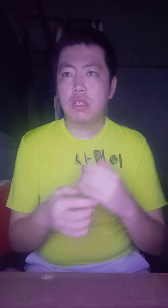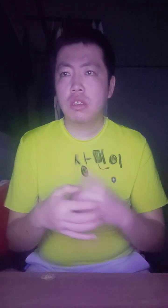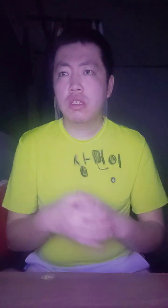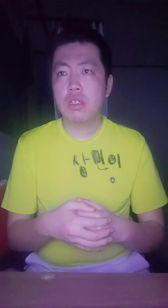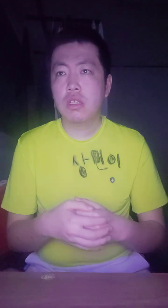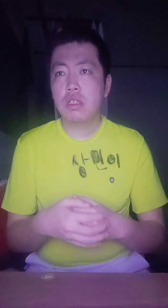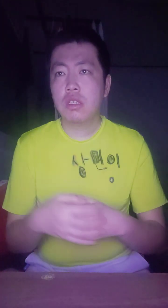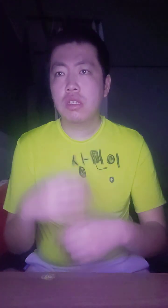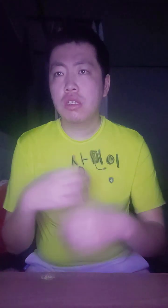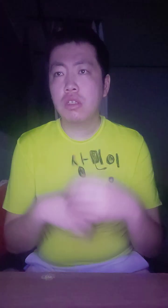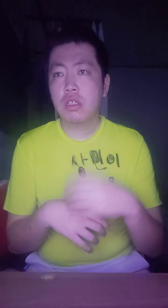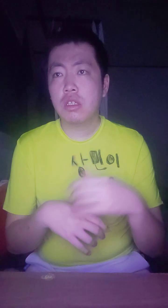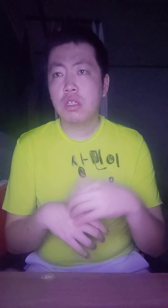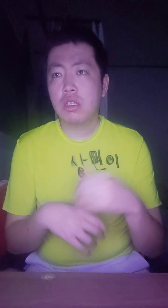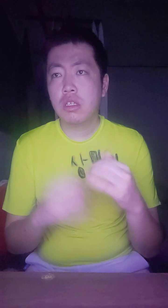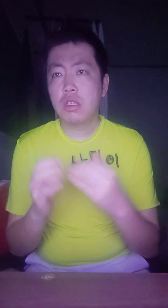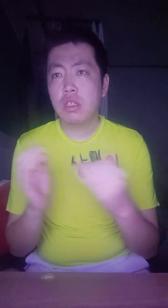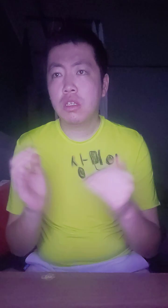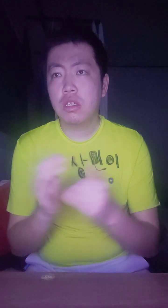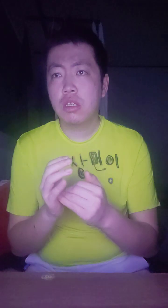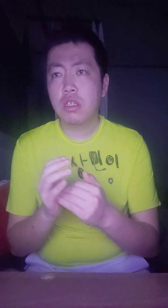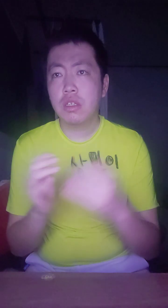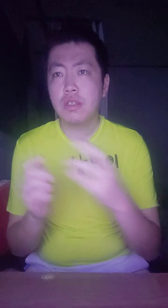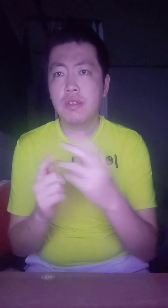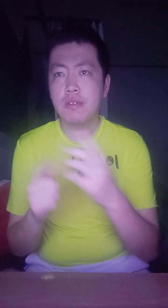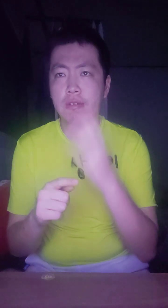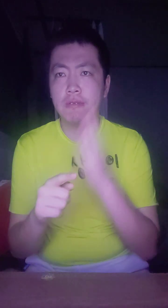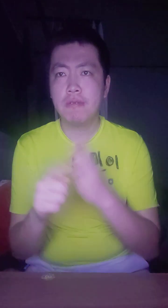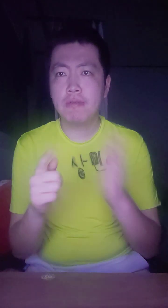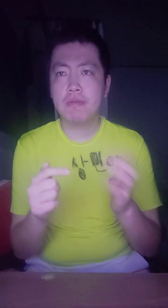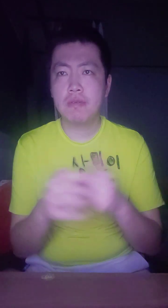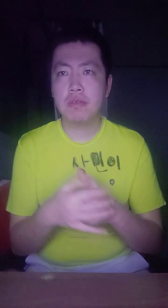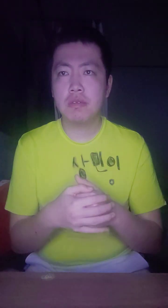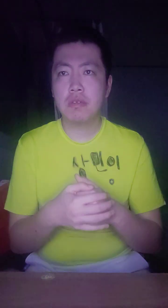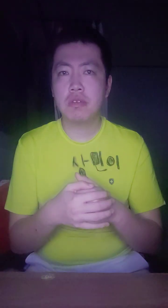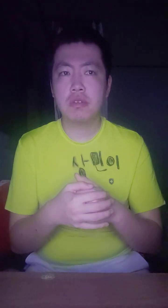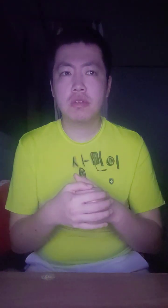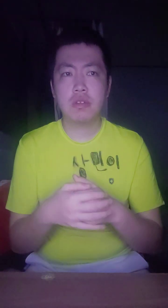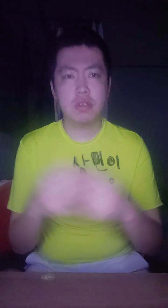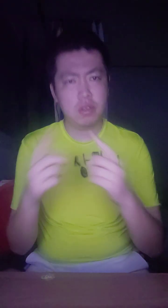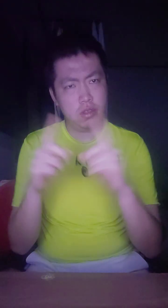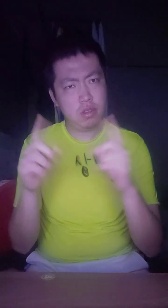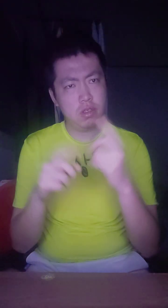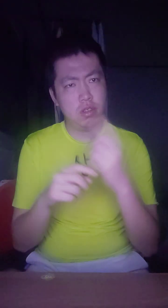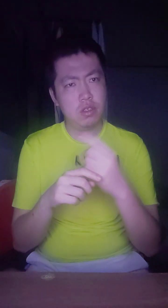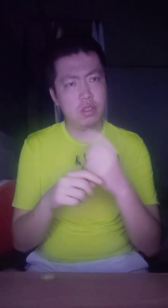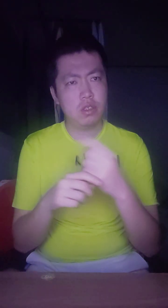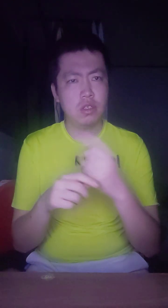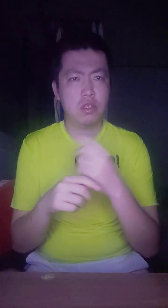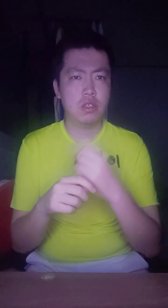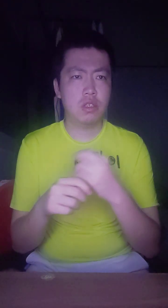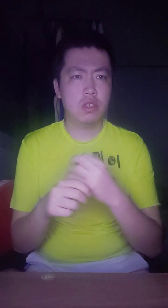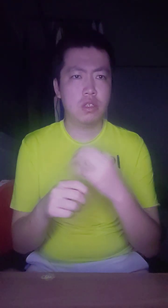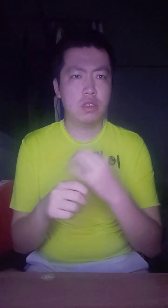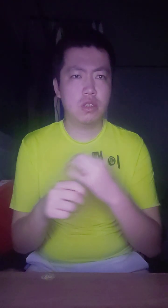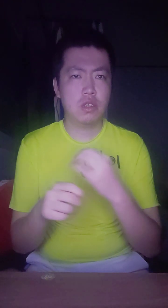업체 측은 달리 할 말이 없다며 인터뷰를 거절했습니다. 카메라가 발견되니까 아니 안 한다니까. 담당 안 한다고